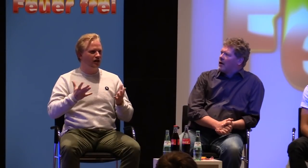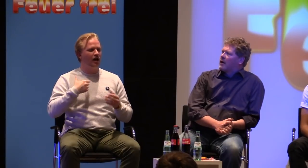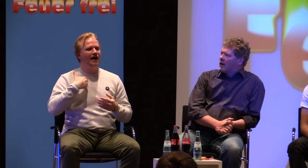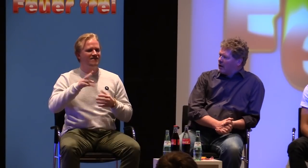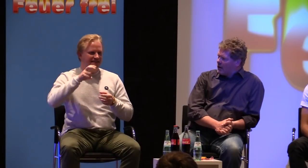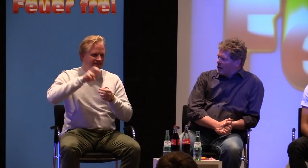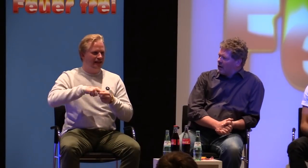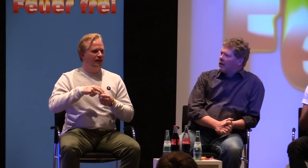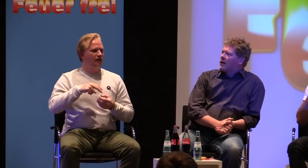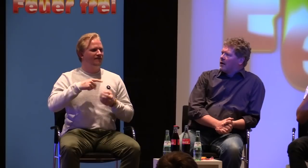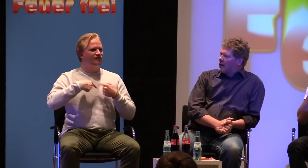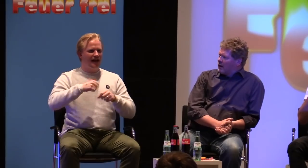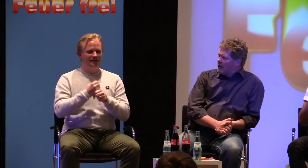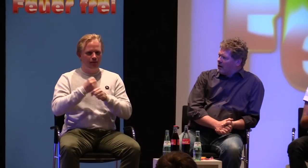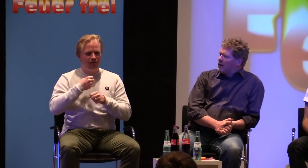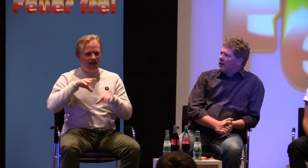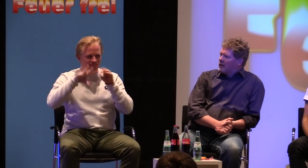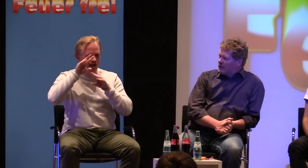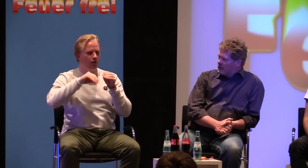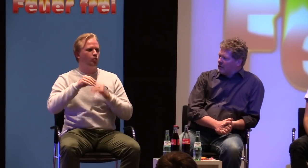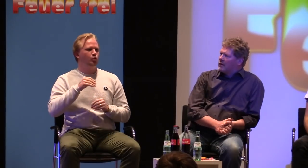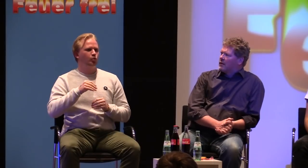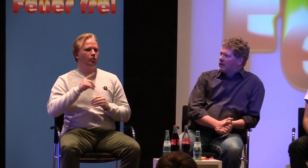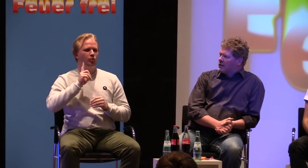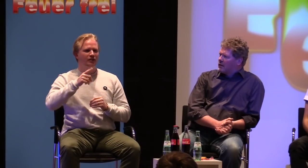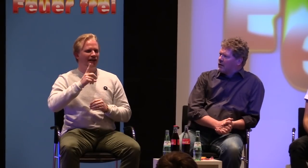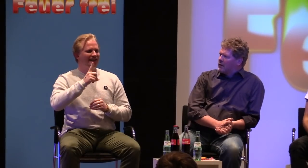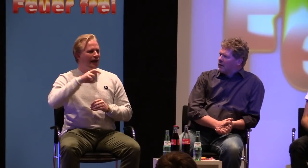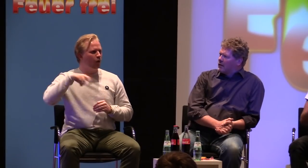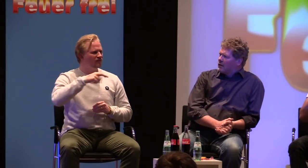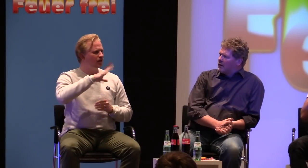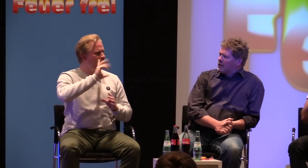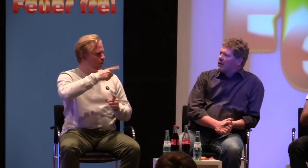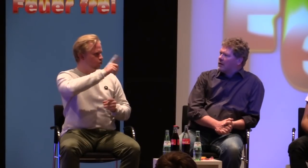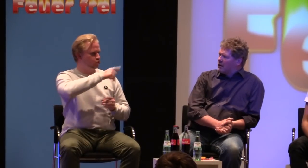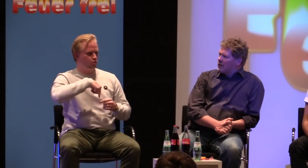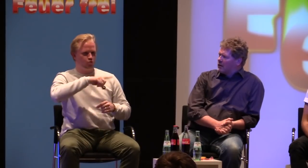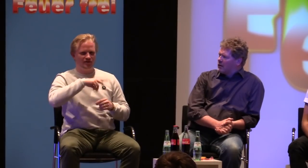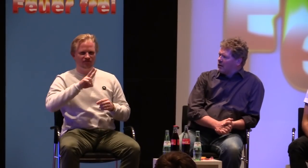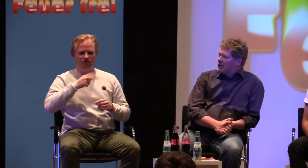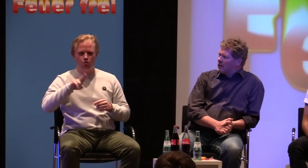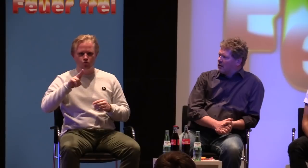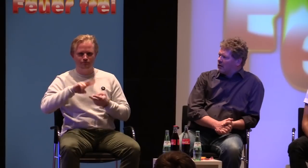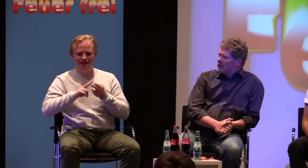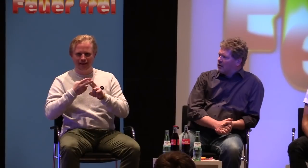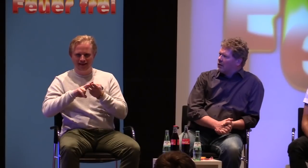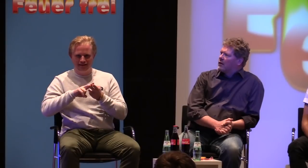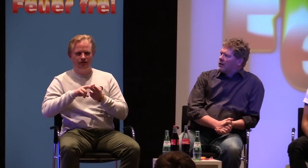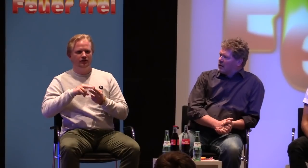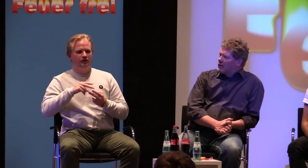Ich bin Fachinformatiker von Beruf, habe viel Erfahrung in Vereinsarbeit und bin